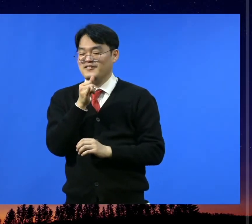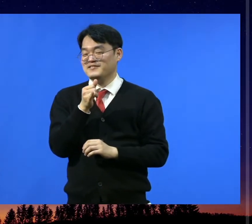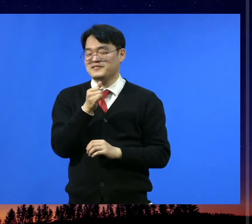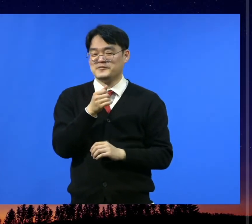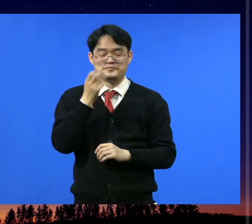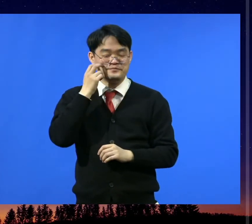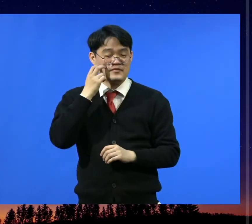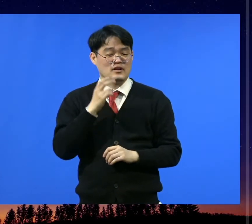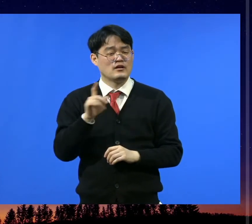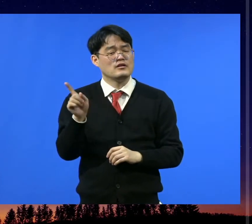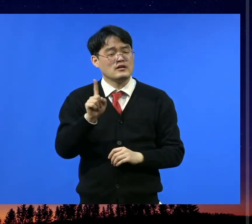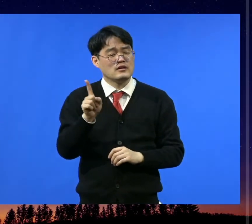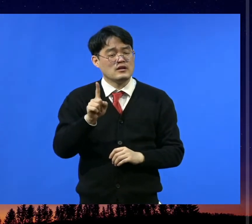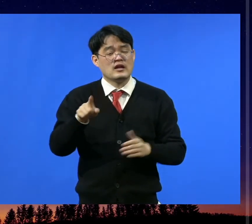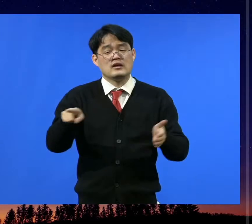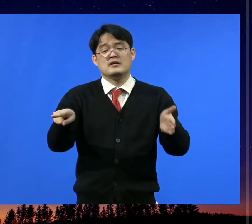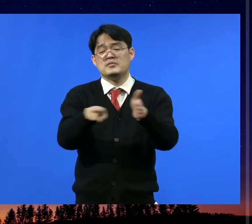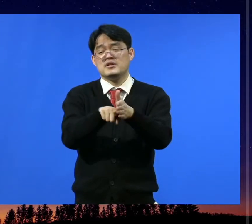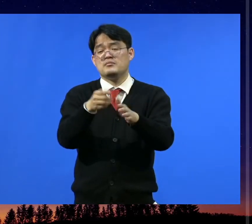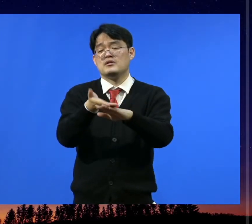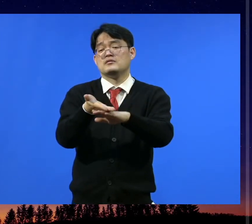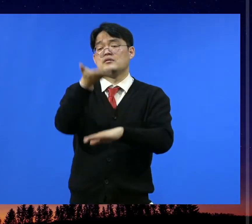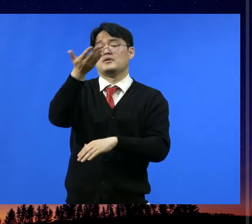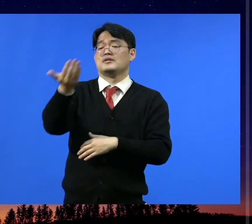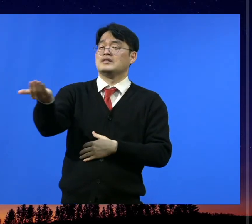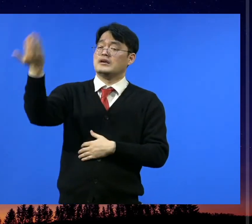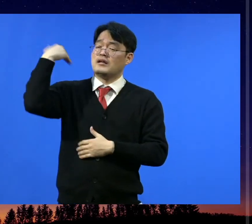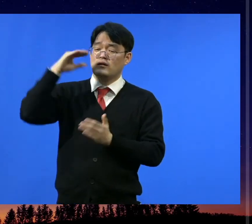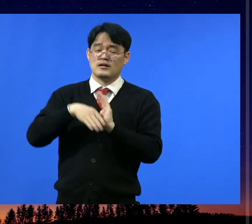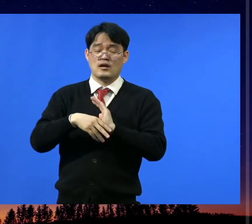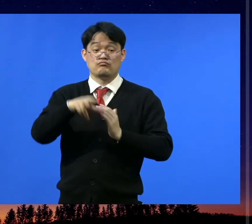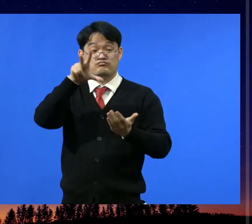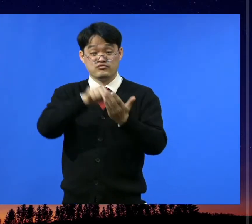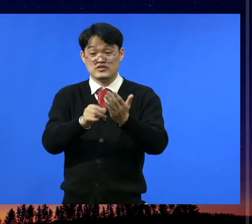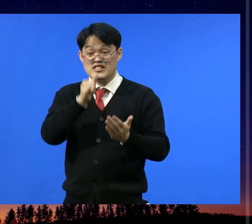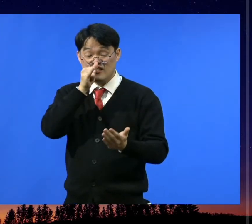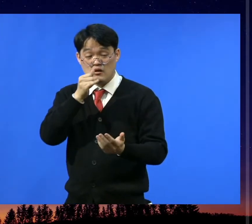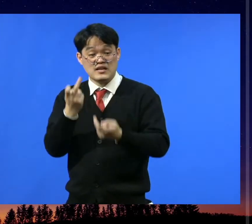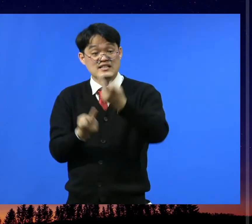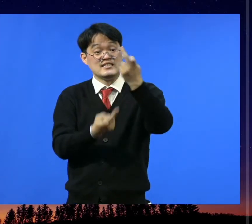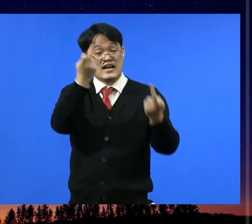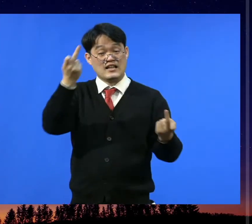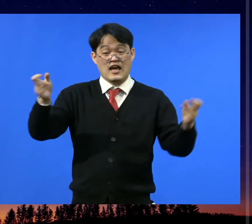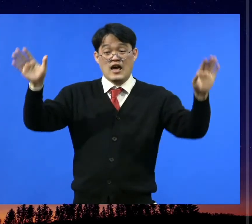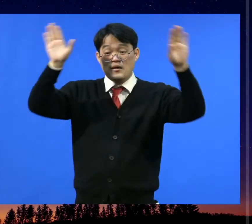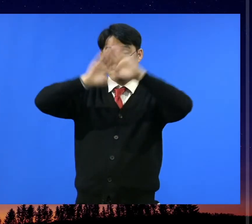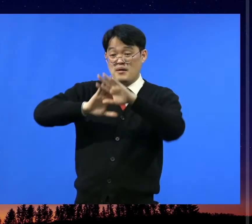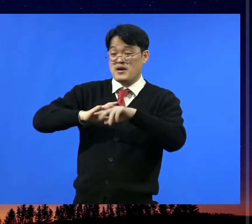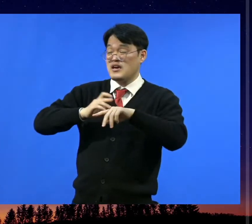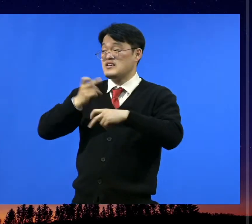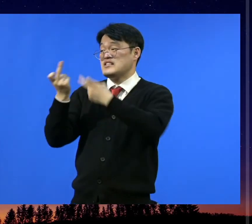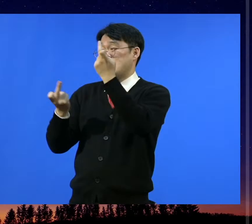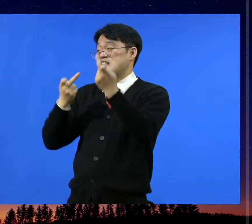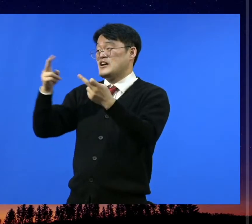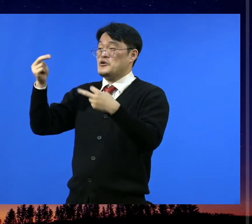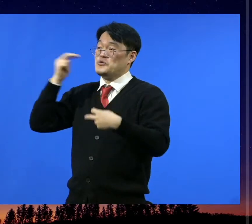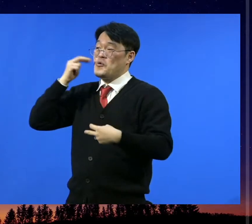어찌됐든 옛날에 우리 믿음의 선배들은 막 문제가 있으면요 산에 가가지고요 소나무 잡고 기도했다니까요.